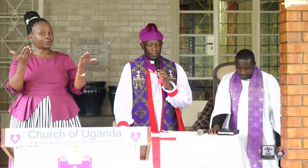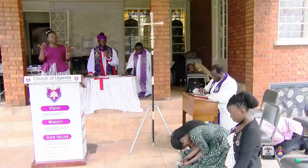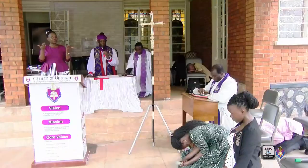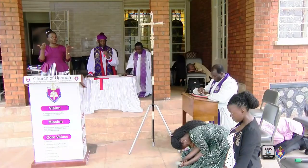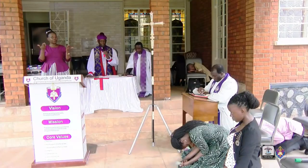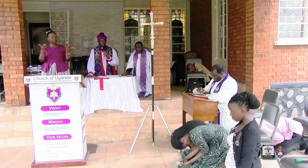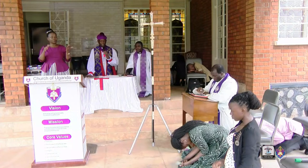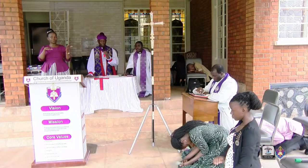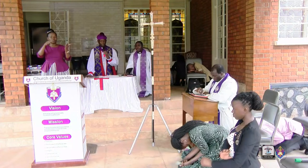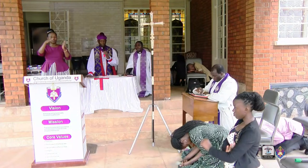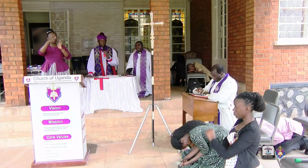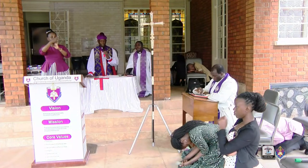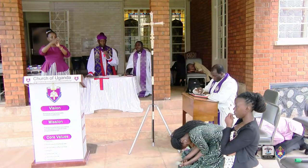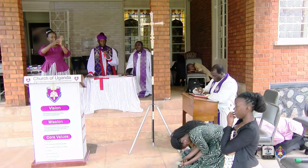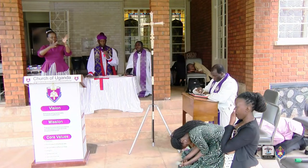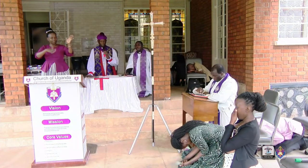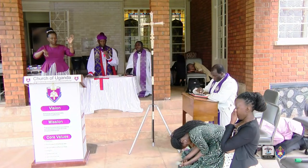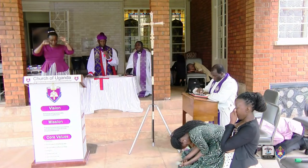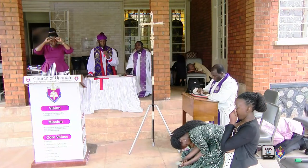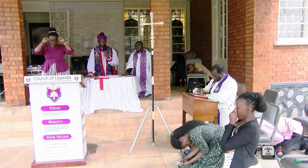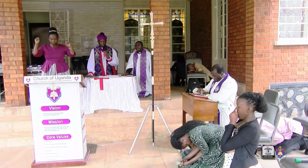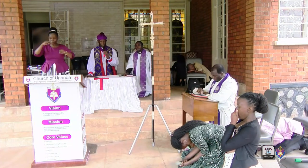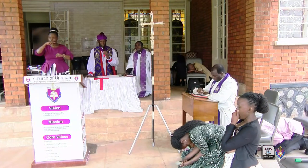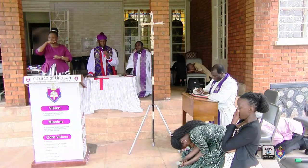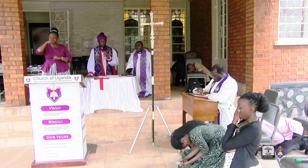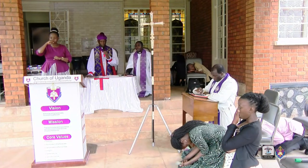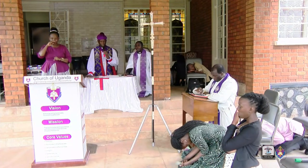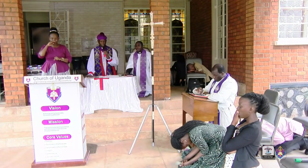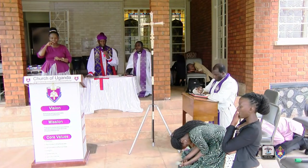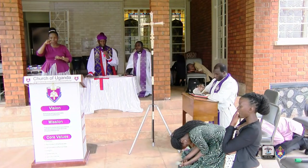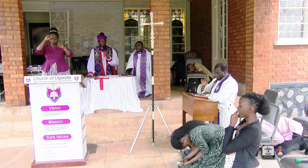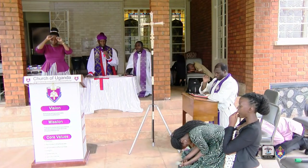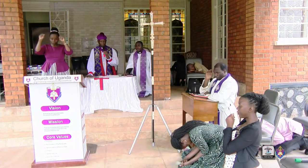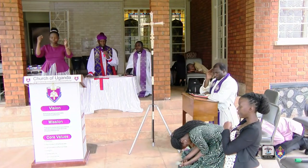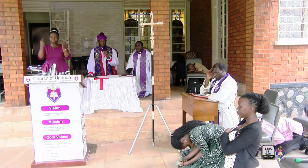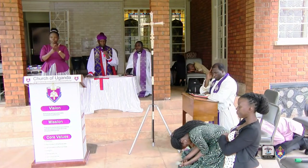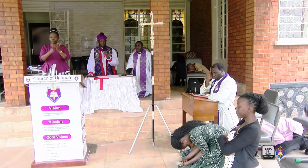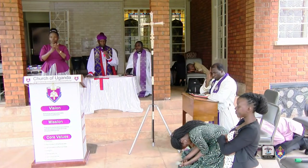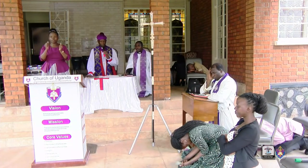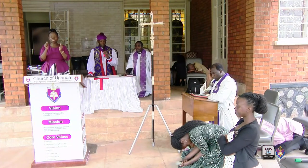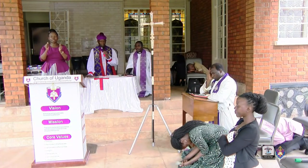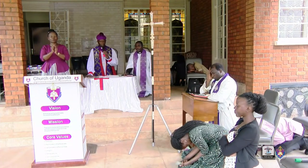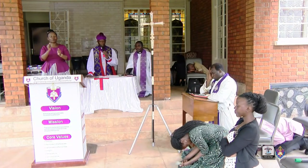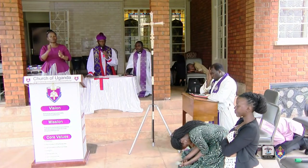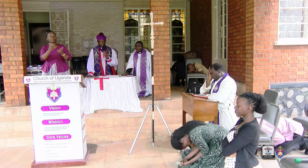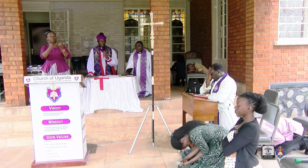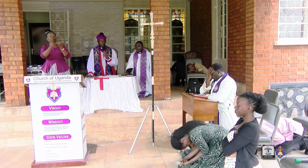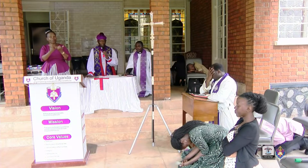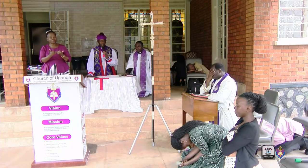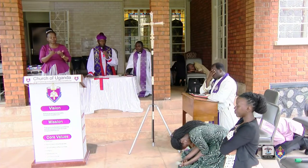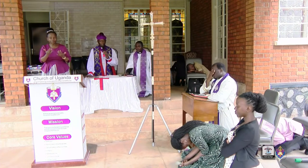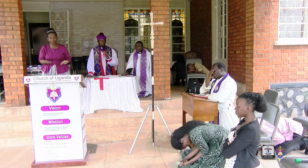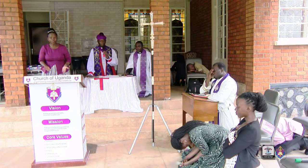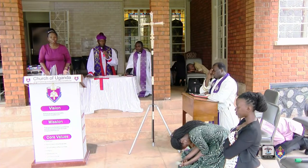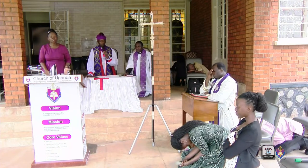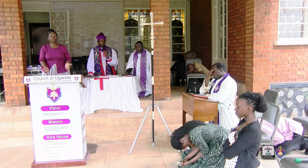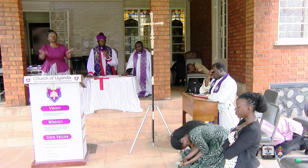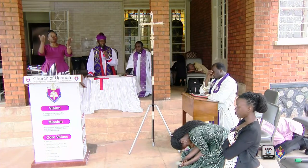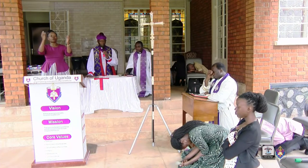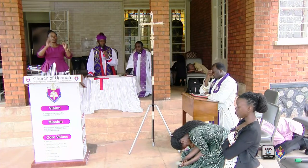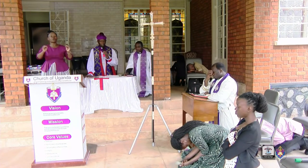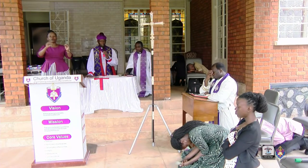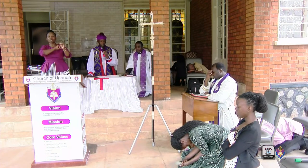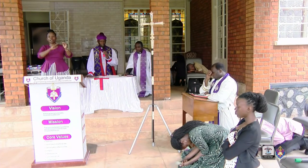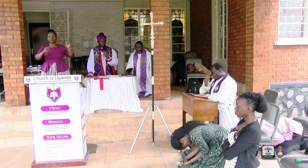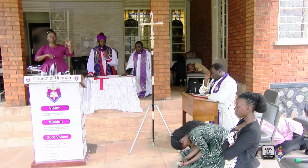His Excellency General Yoweri Kaguta Museveni President wa Uganda ne mama twayo Ayi Mukama